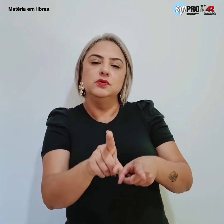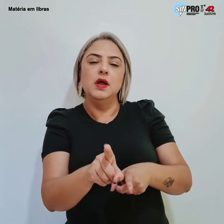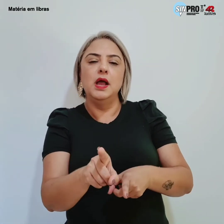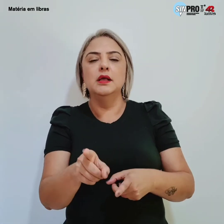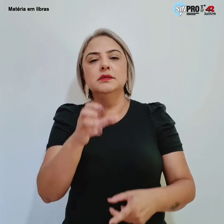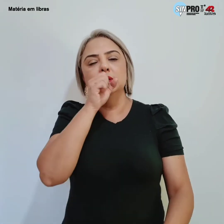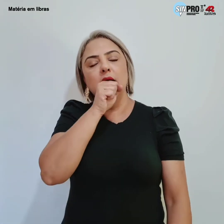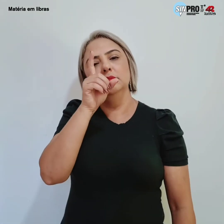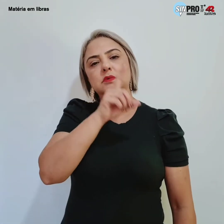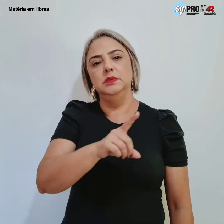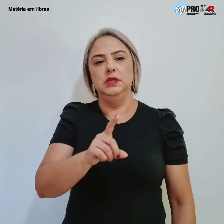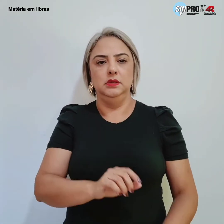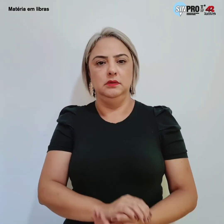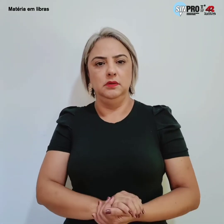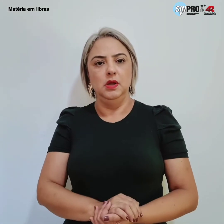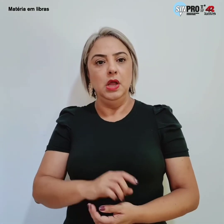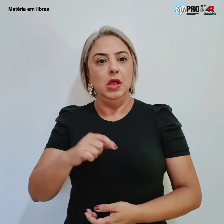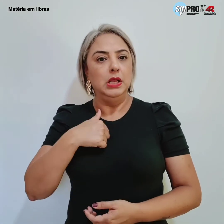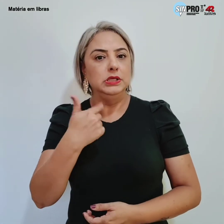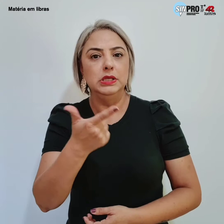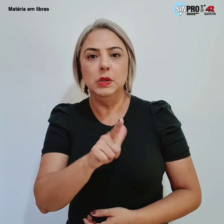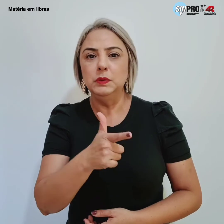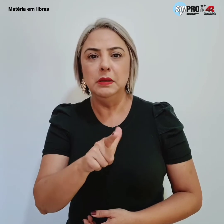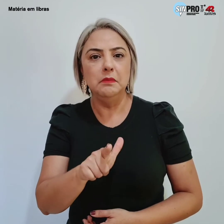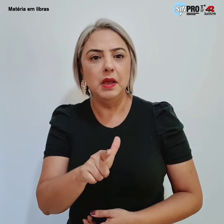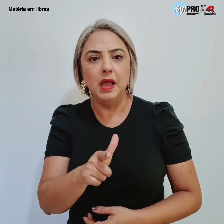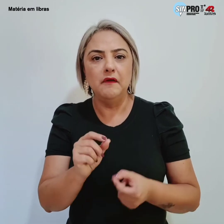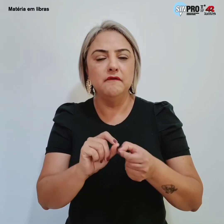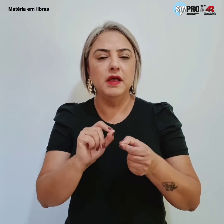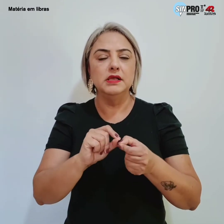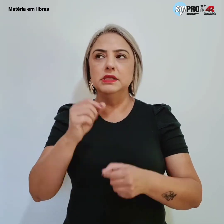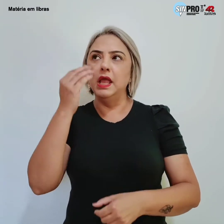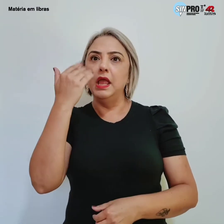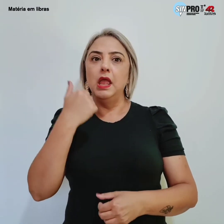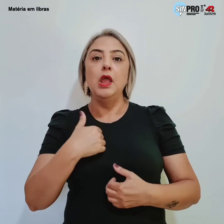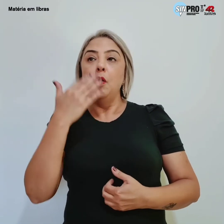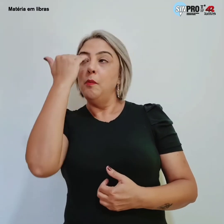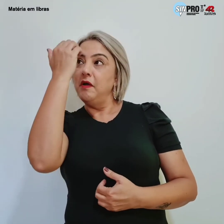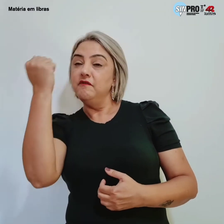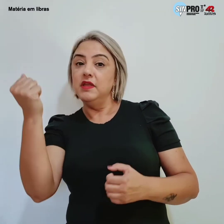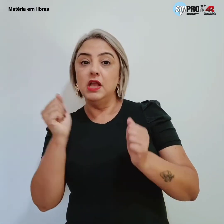churrasquinho no fim de semana, por a gente não conseguir mais fazer uma viagem com a família.